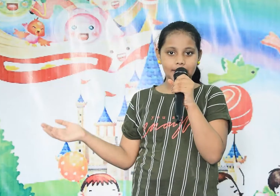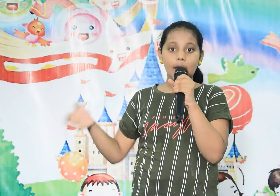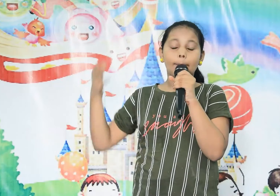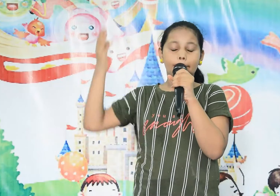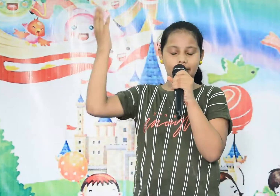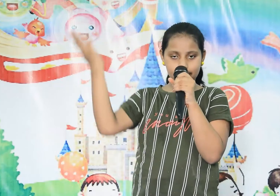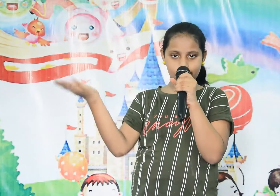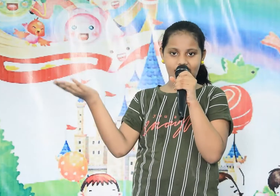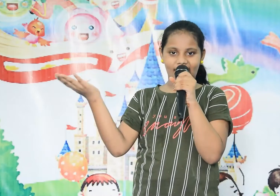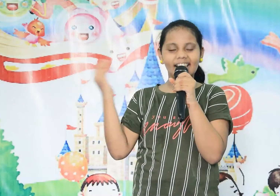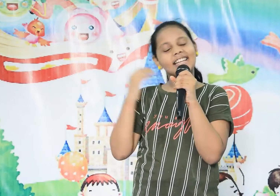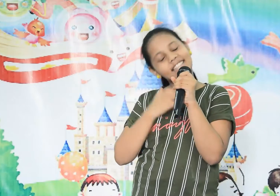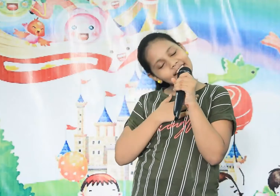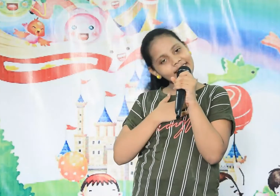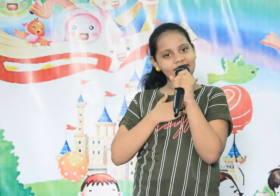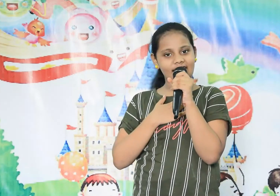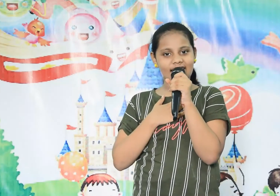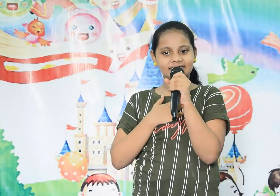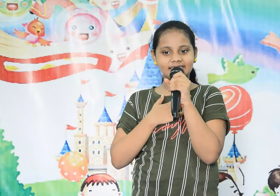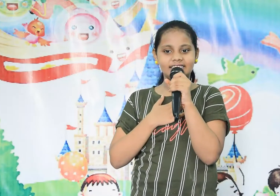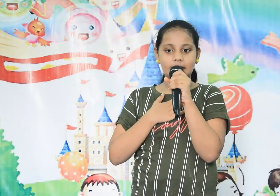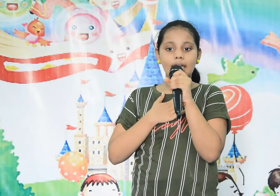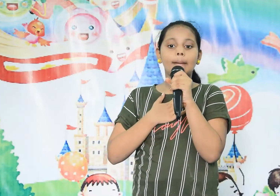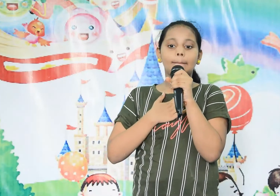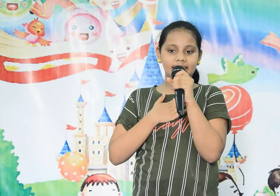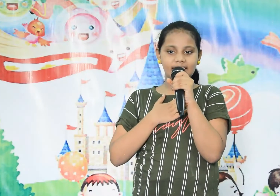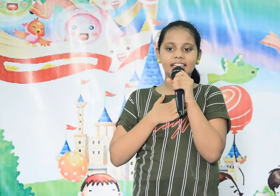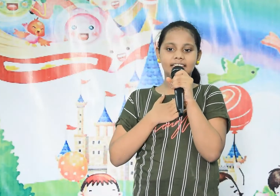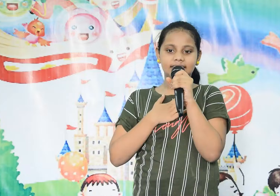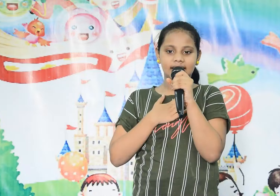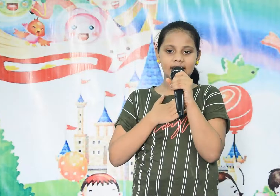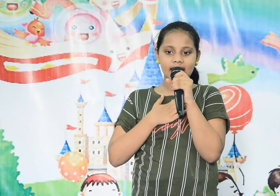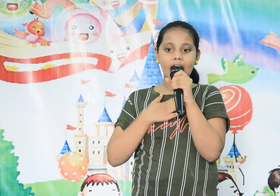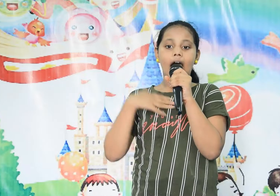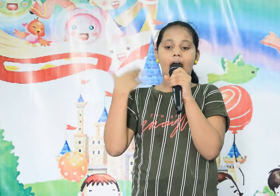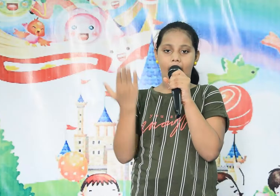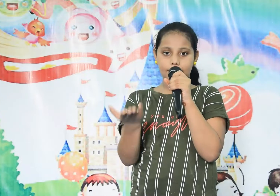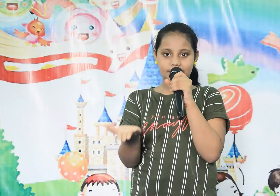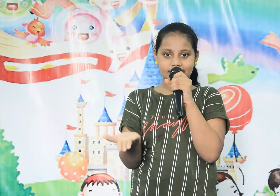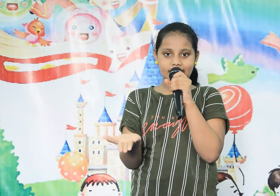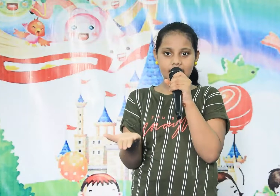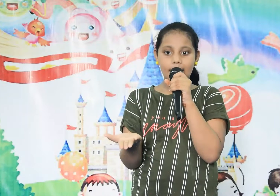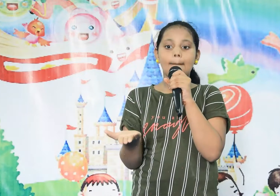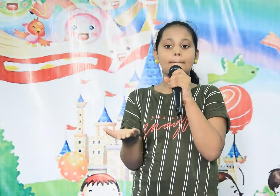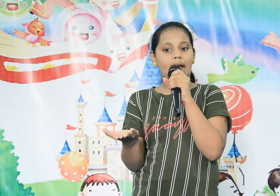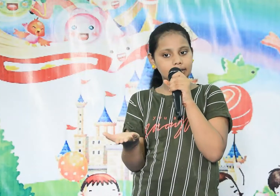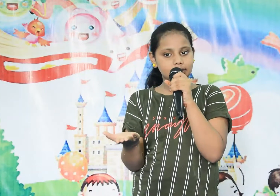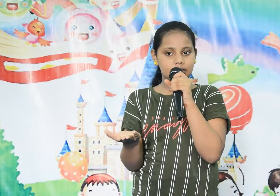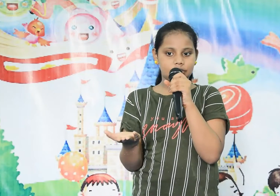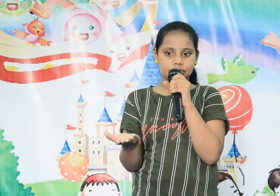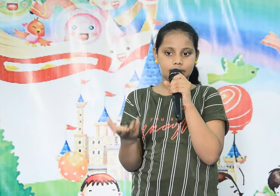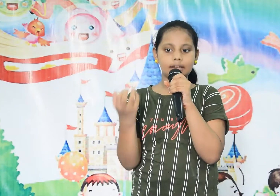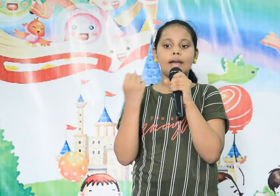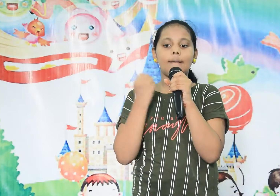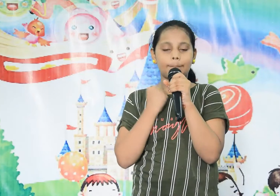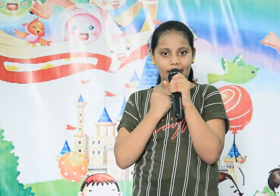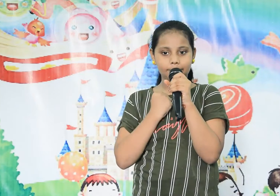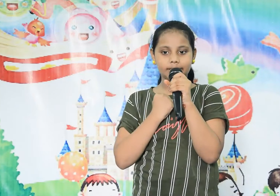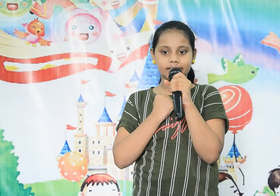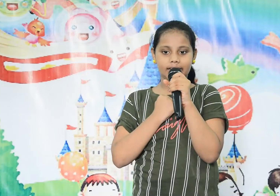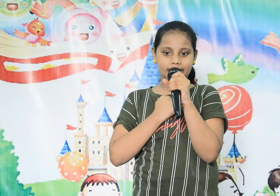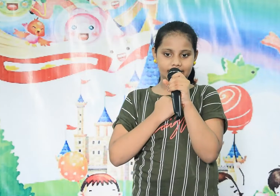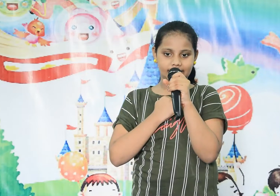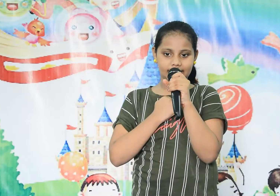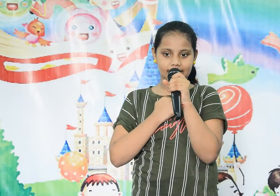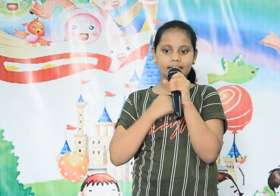लिए प्रभु का धन्यवाद। मेरा हृदय आपसे मार्गदर्शन